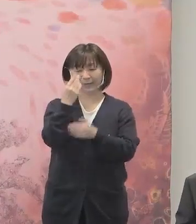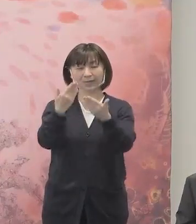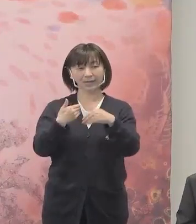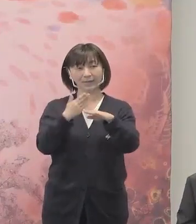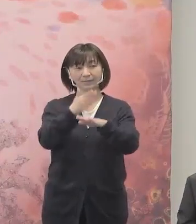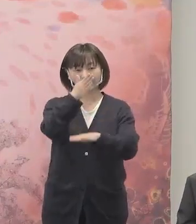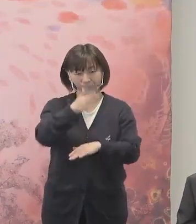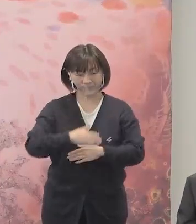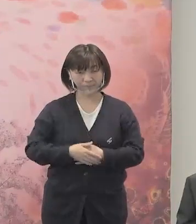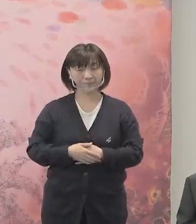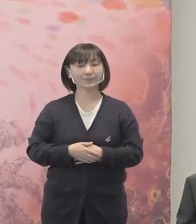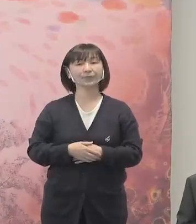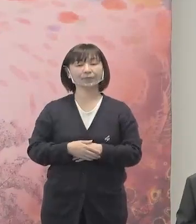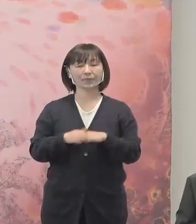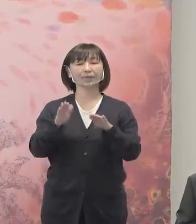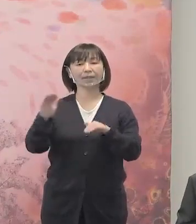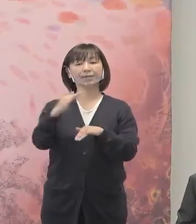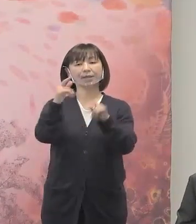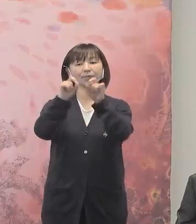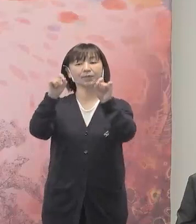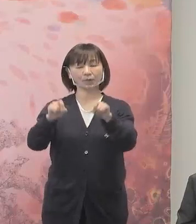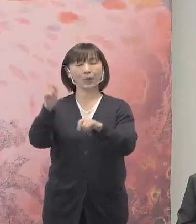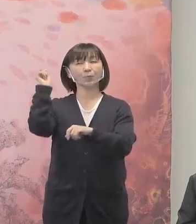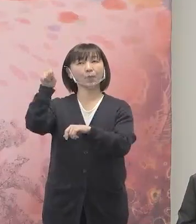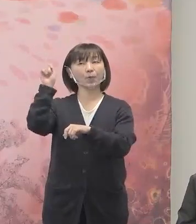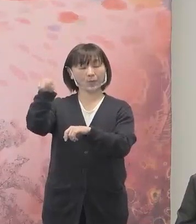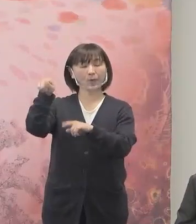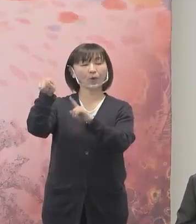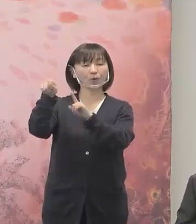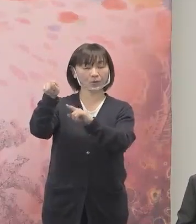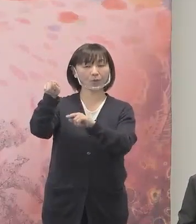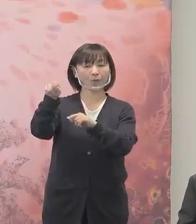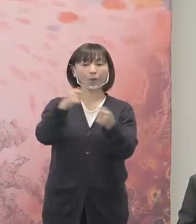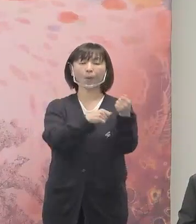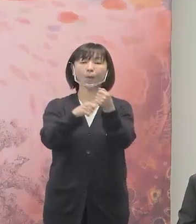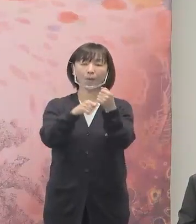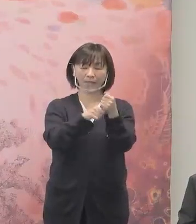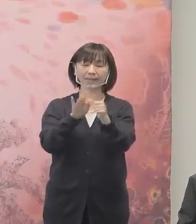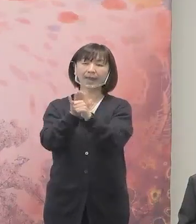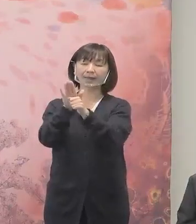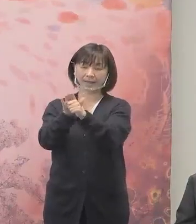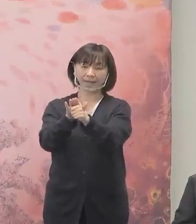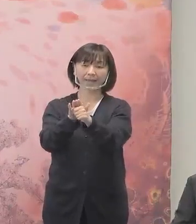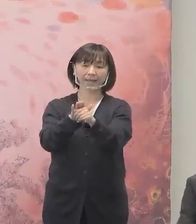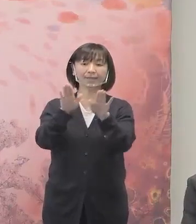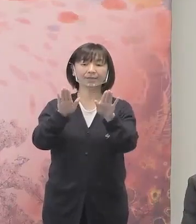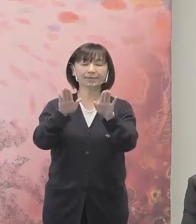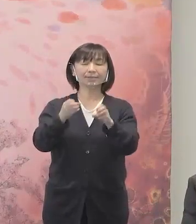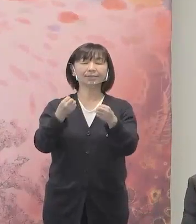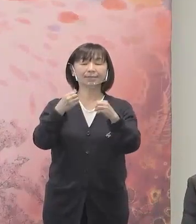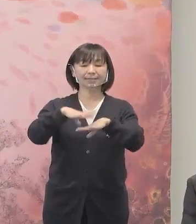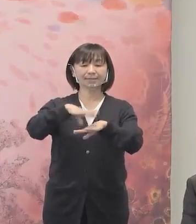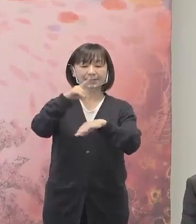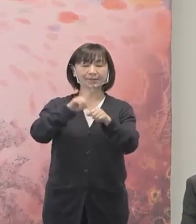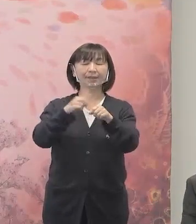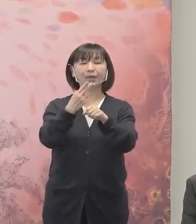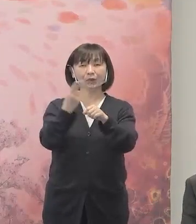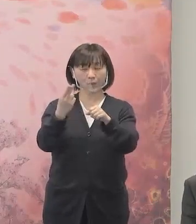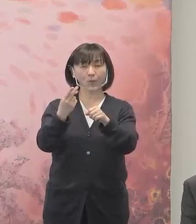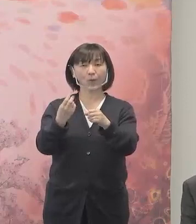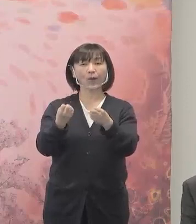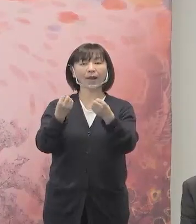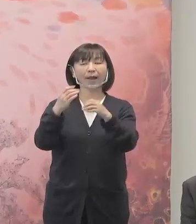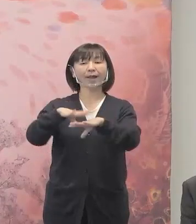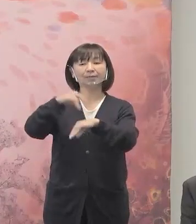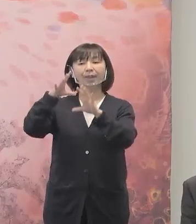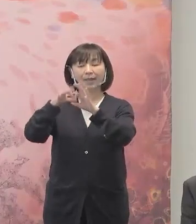。先般浪岡ジュニアバドミントンクラブの、応援とか激励、新年度最初だということなので激励に伺いましたが、中